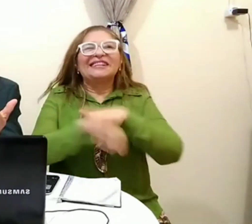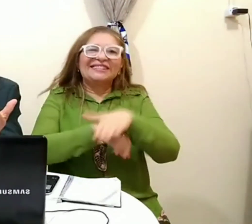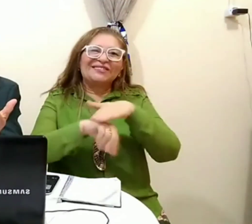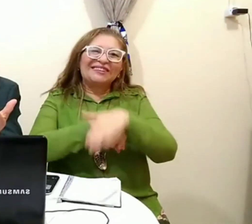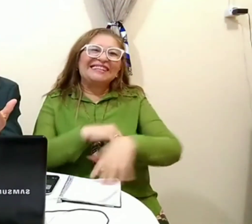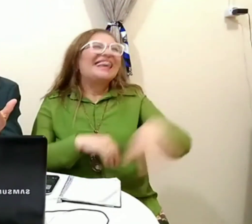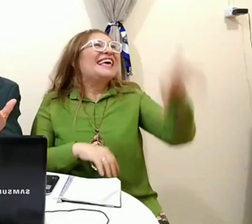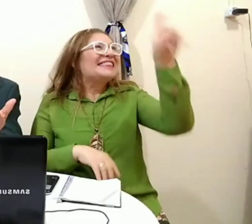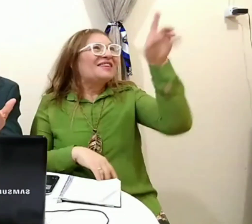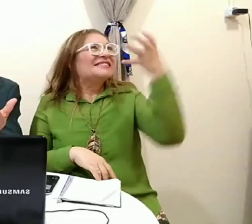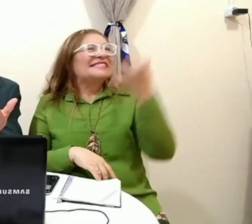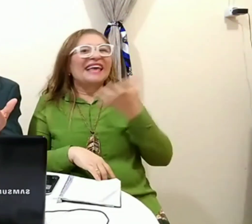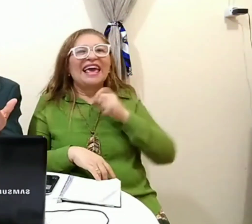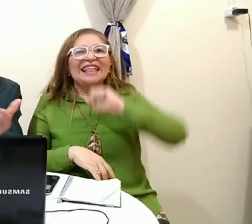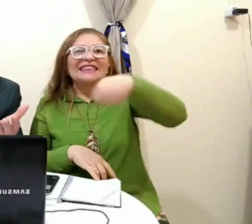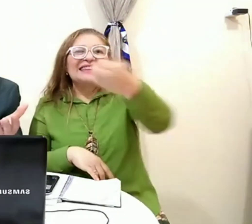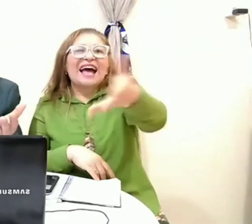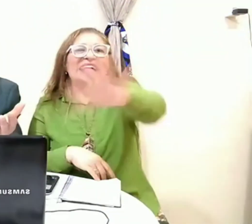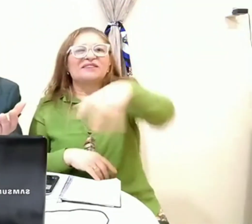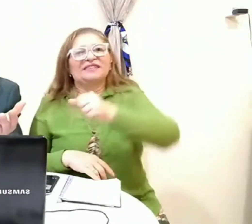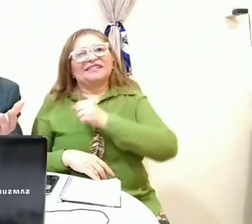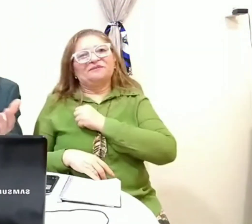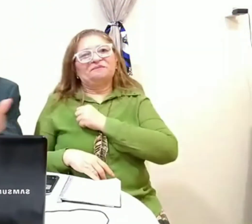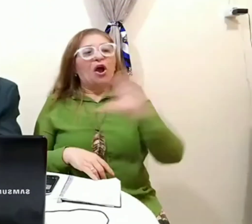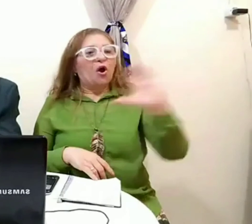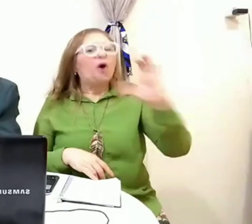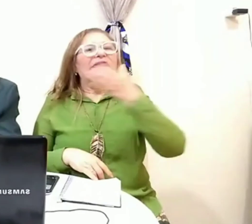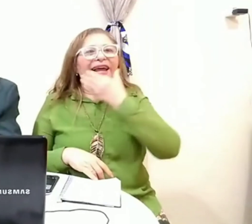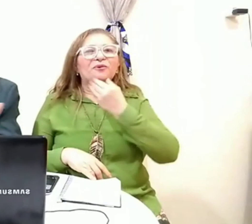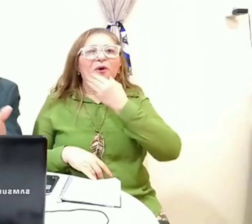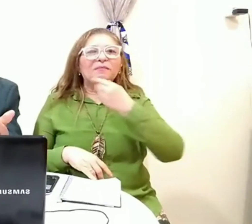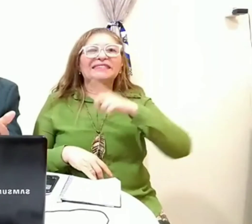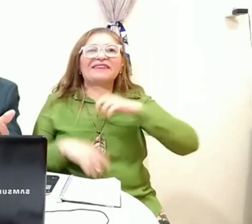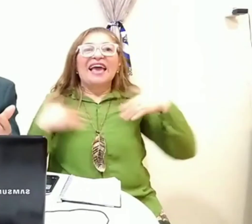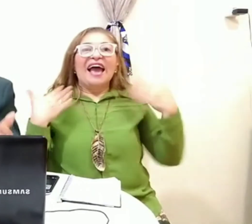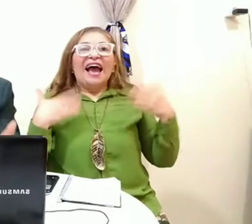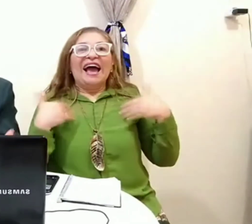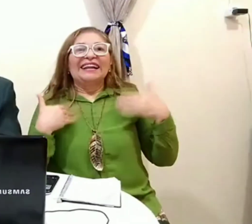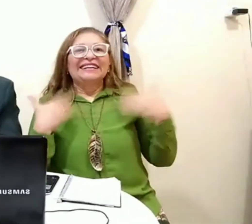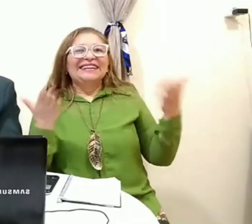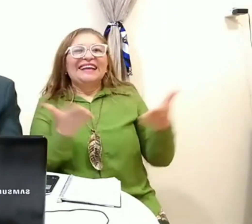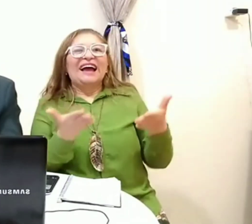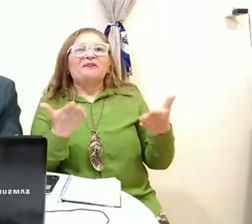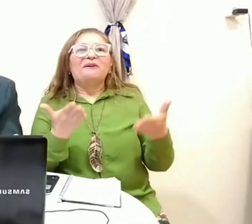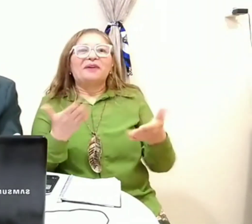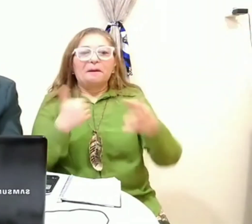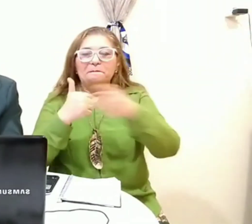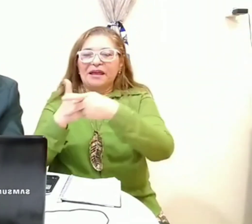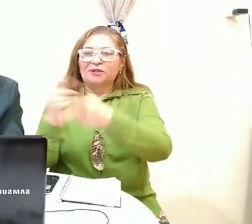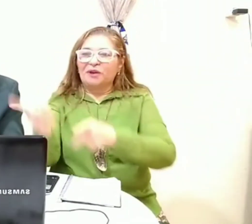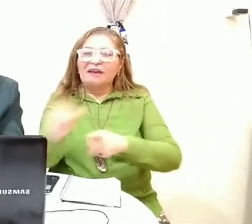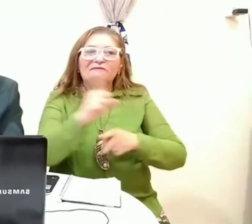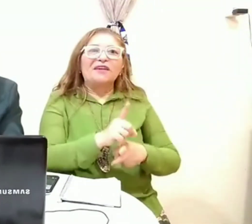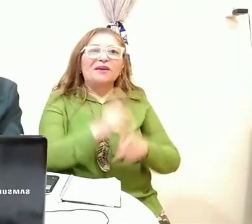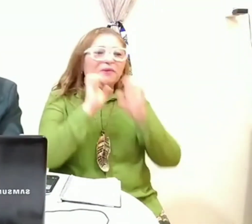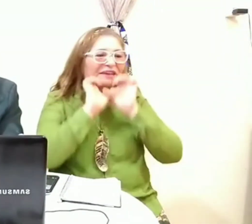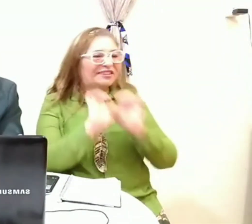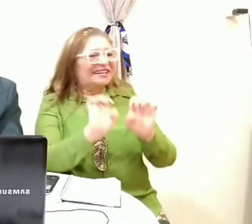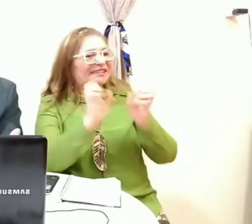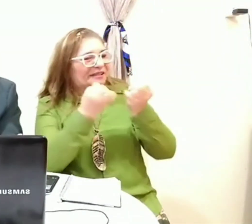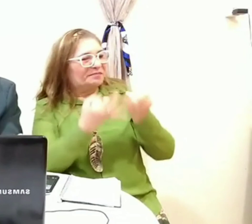isto contigo. Cornélio teve a grande alegria de ter ali com ele o apóstolo Pedro,